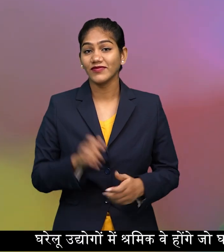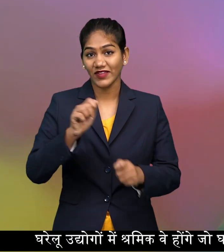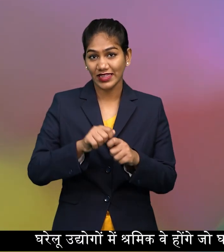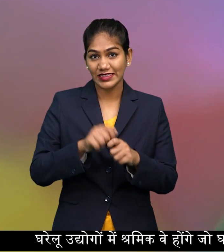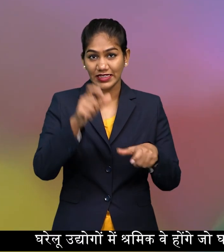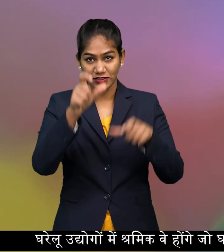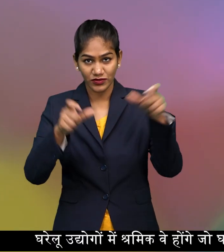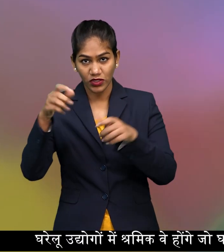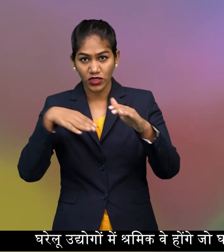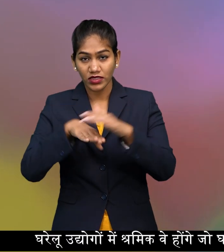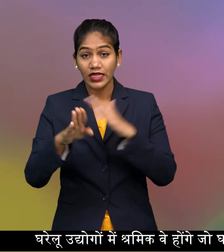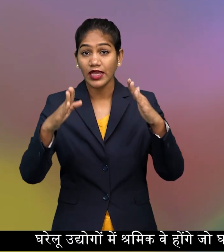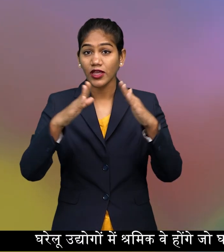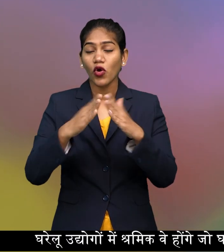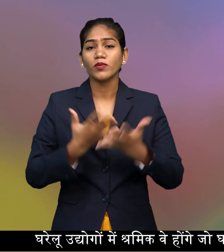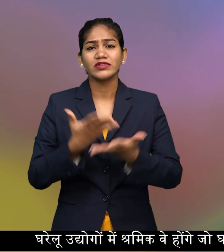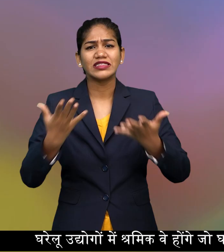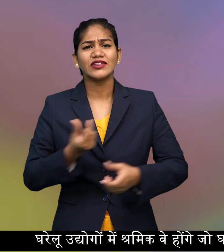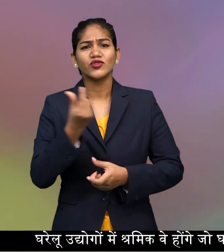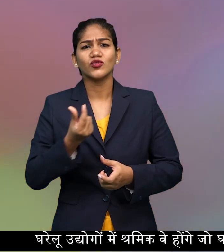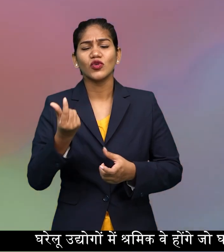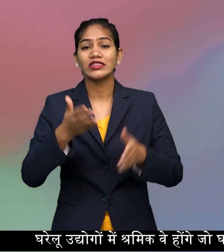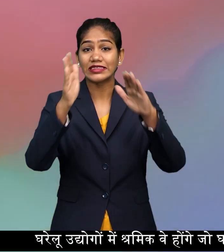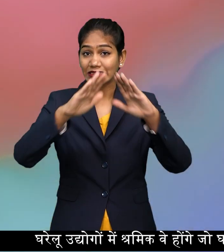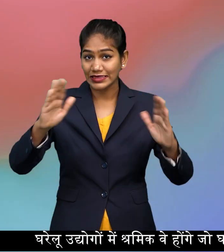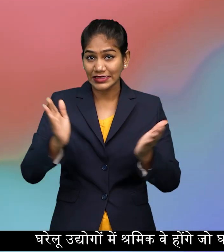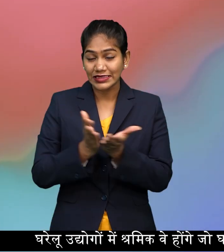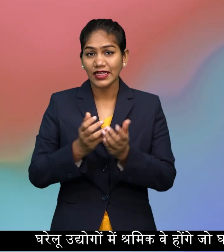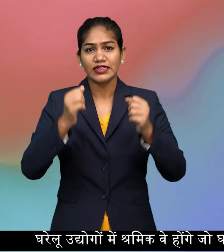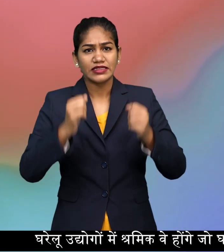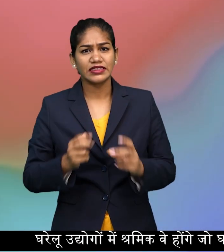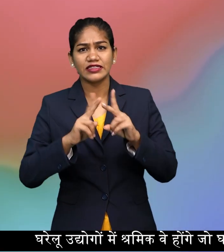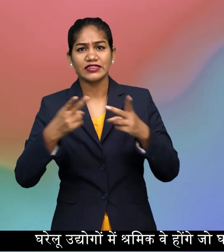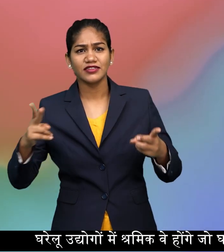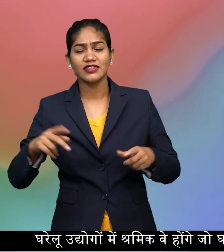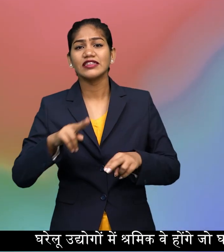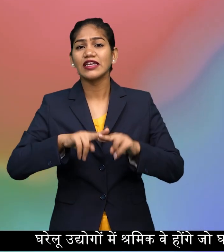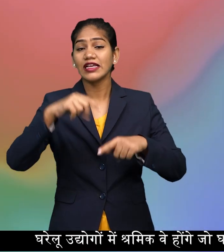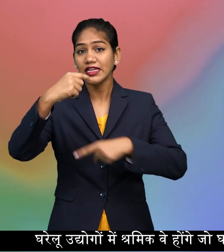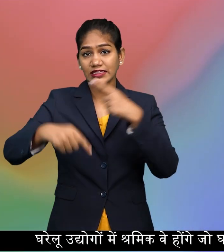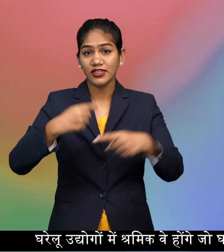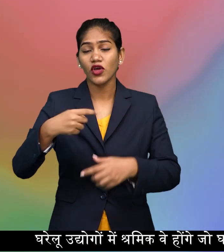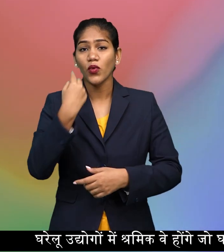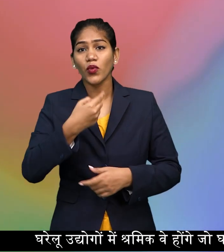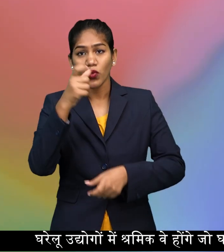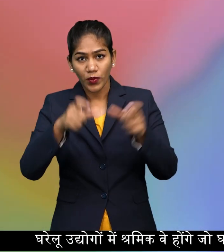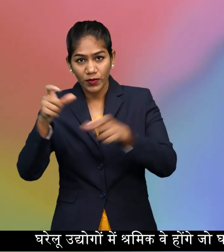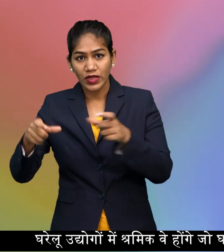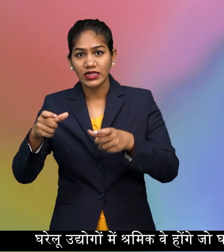घरेलू उद्योगों में शामिल वे लोगों जो घर पर कुछ उत्पादों का निर्माण या मरम्मत कर